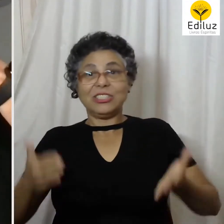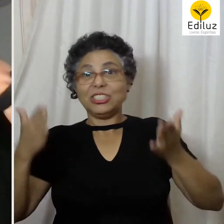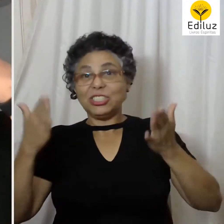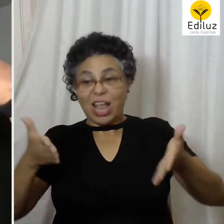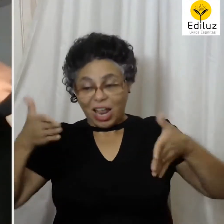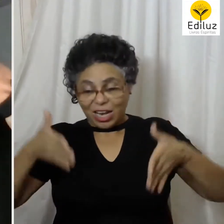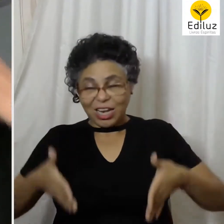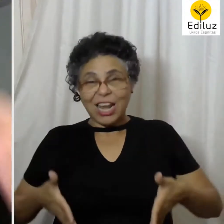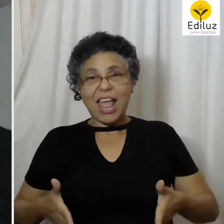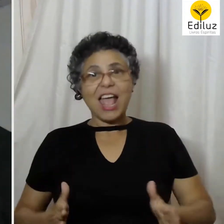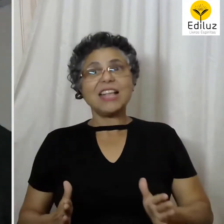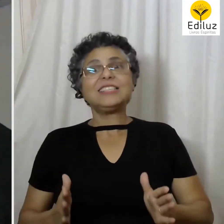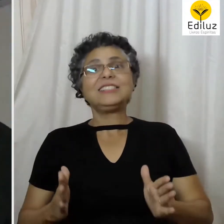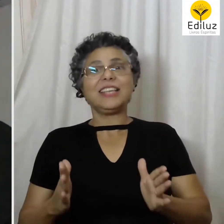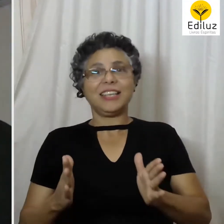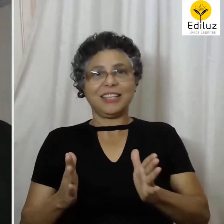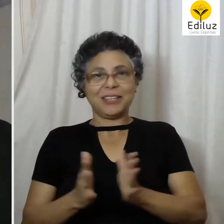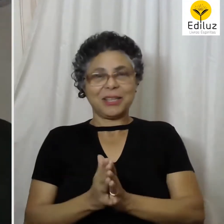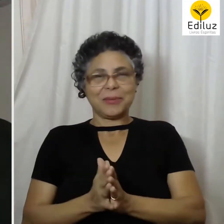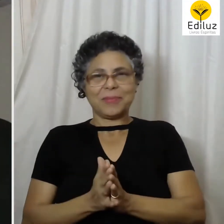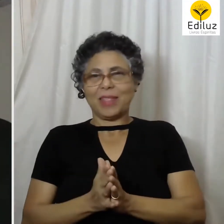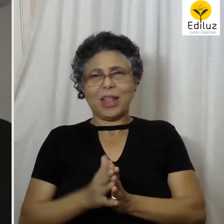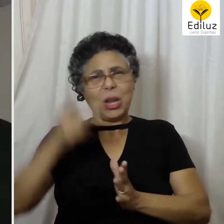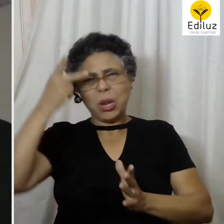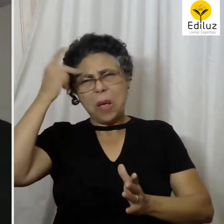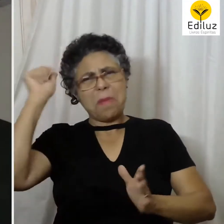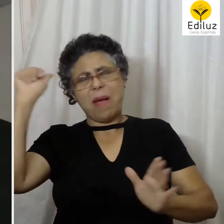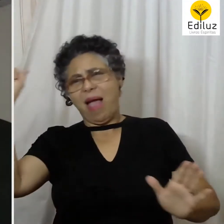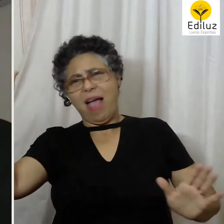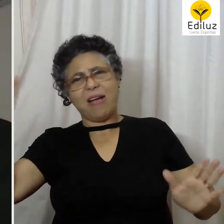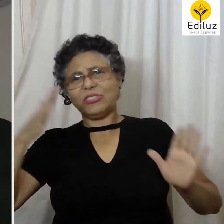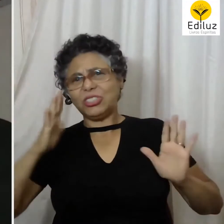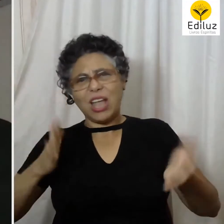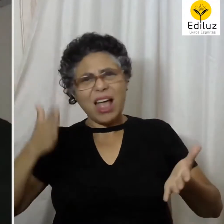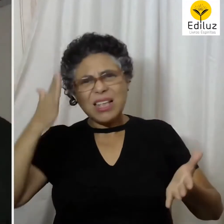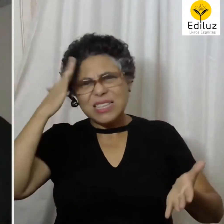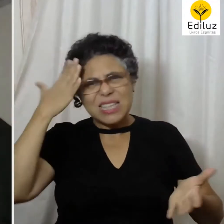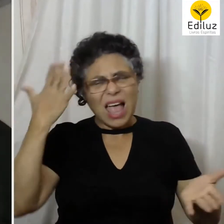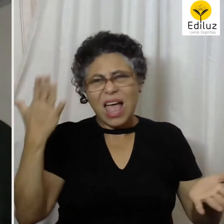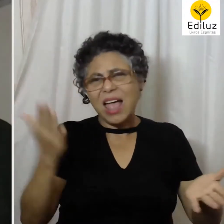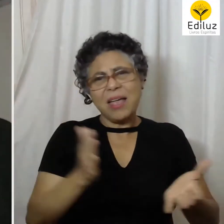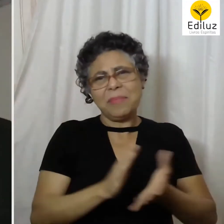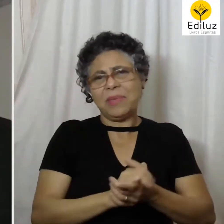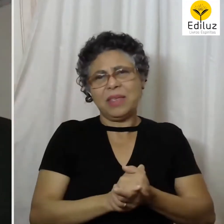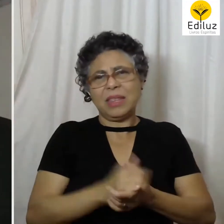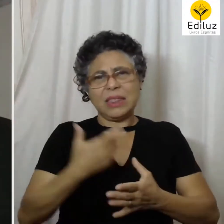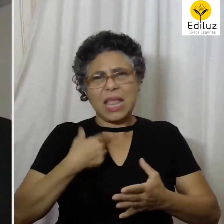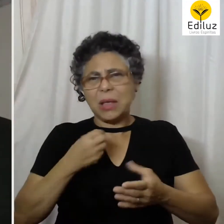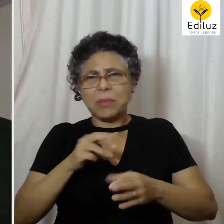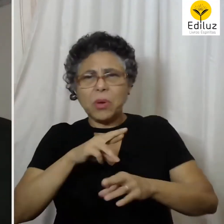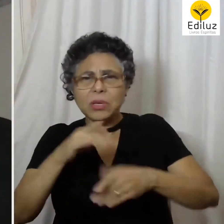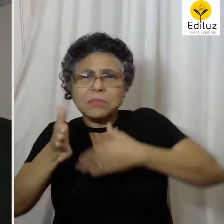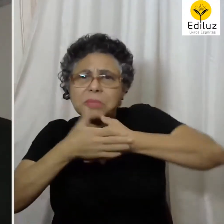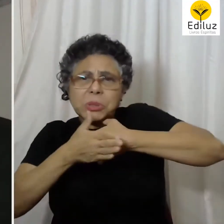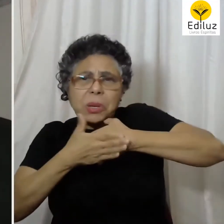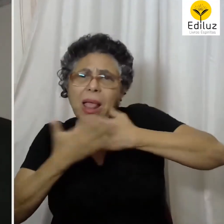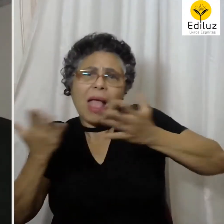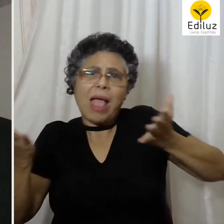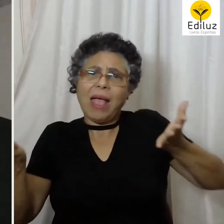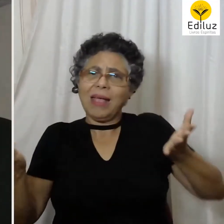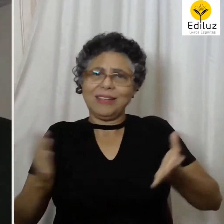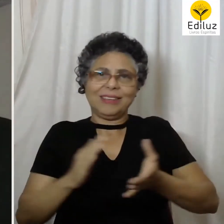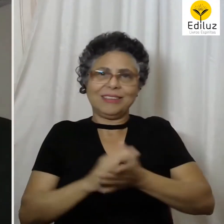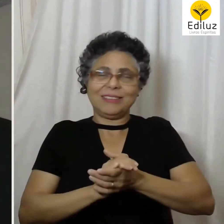nascem com um princípio um aspecto muito particular, que é